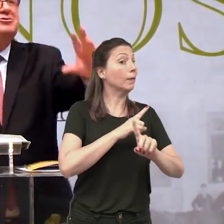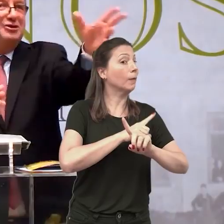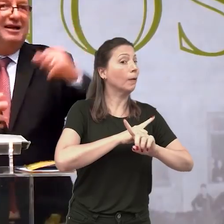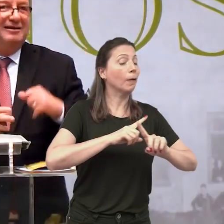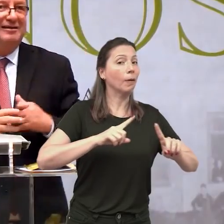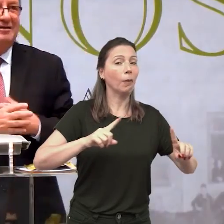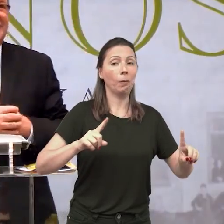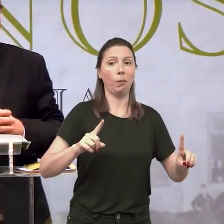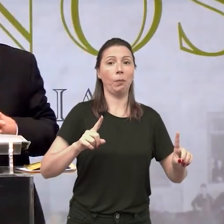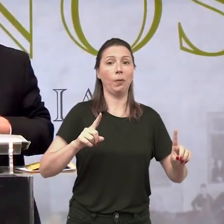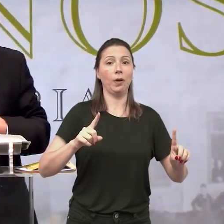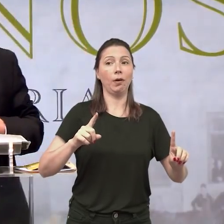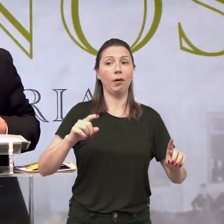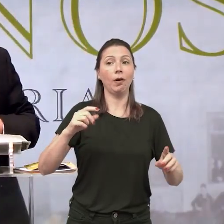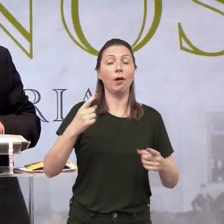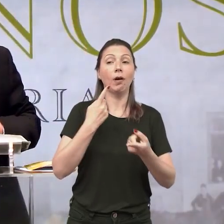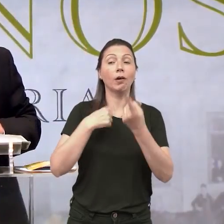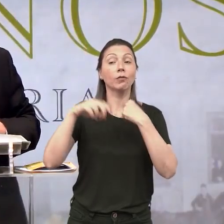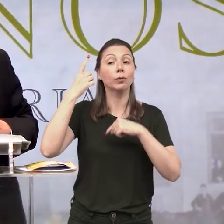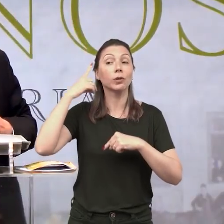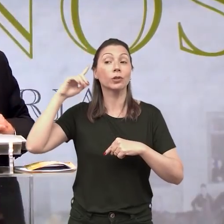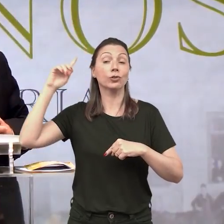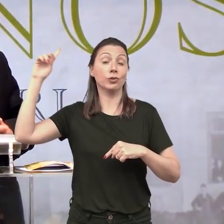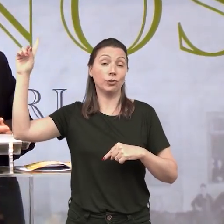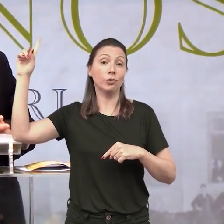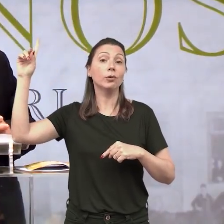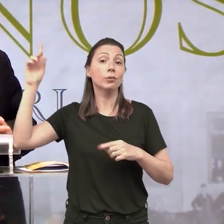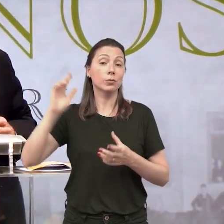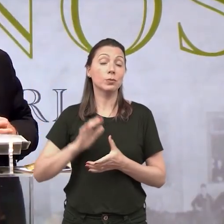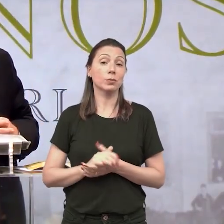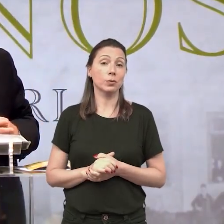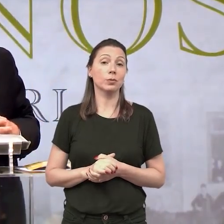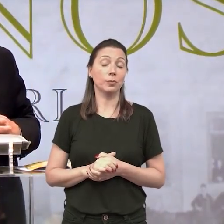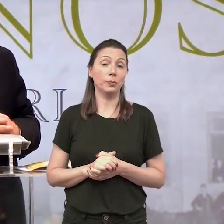Porque Deus muda. Deus muda.